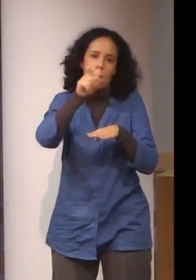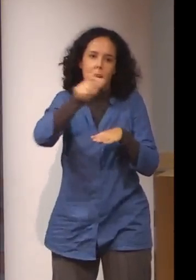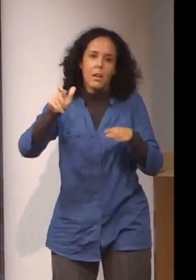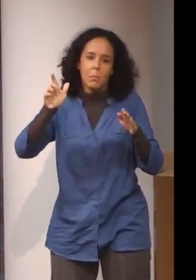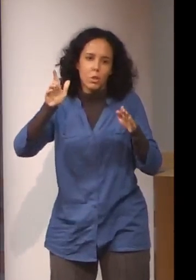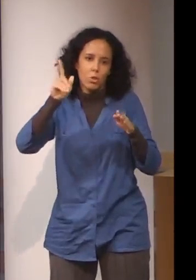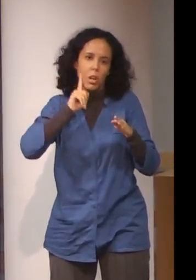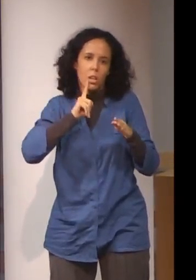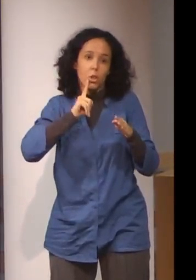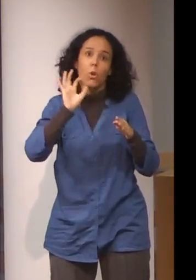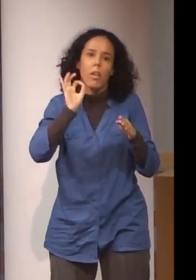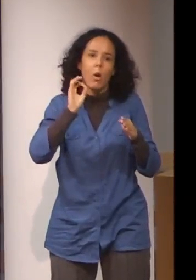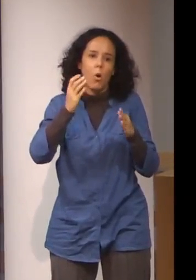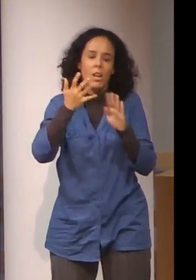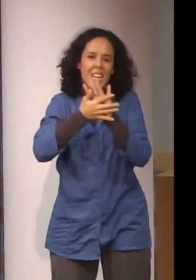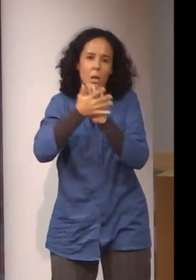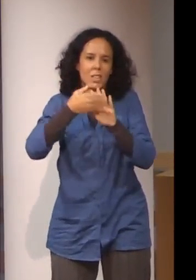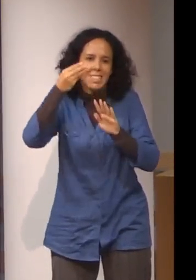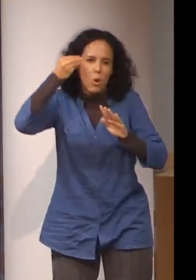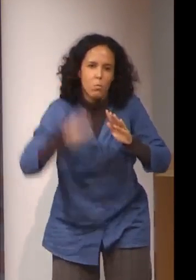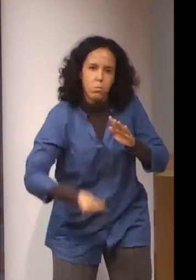Creemos que aquí lo que necesitamos son carreras para